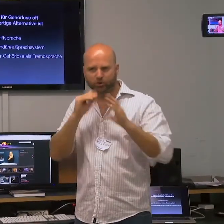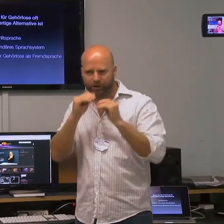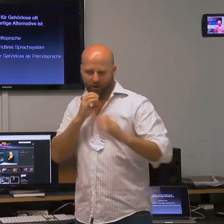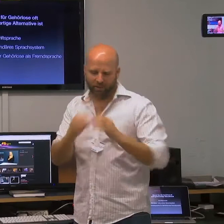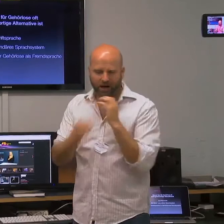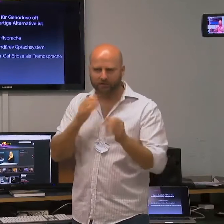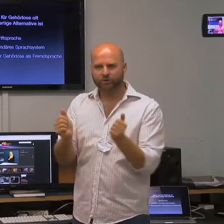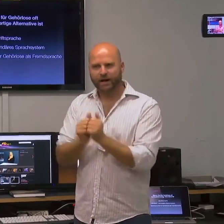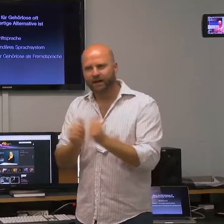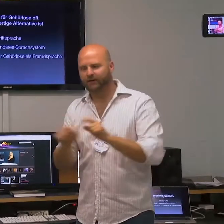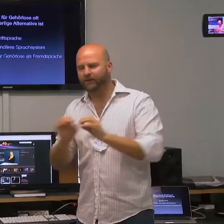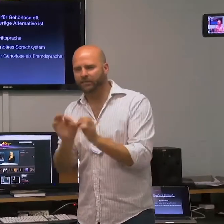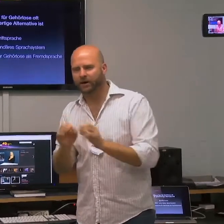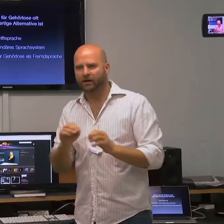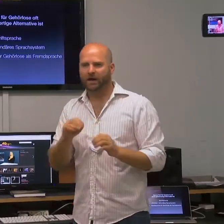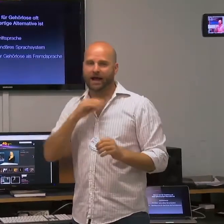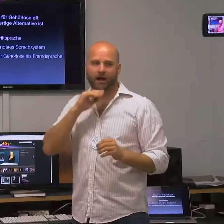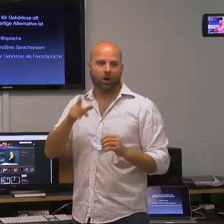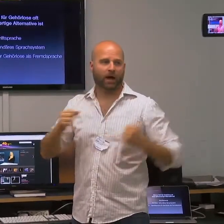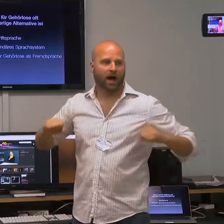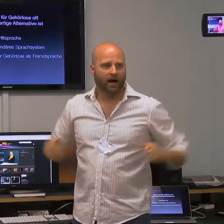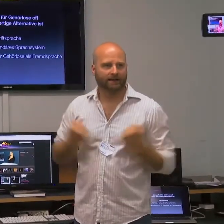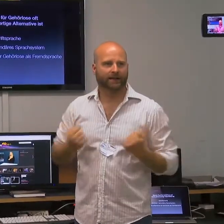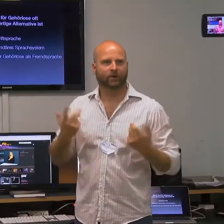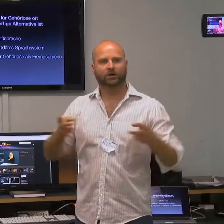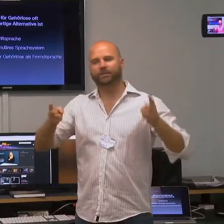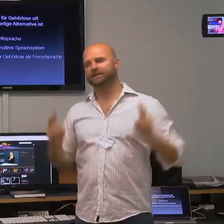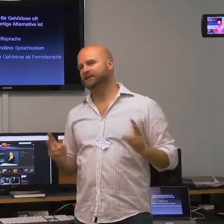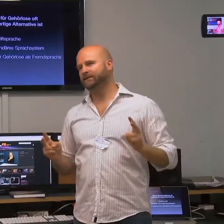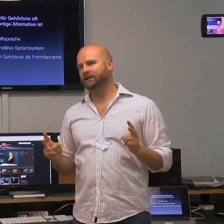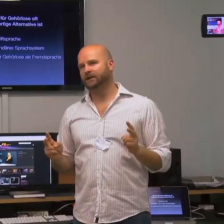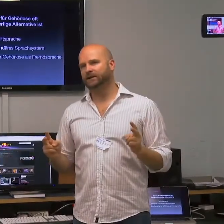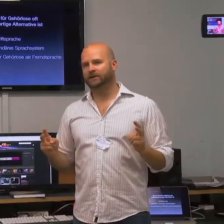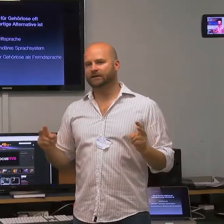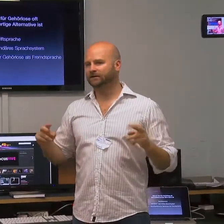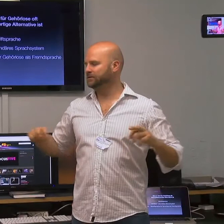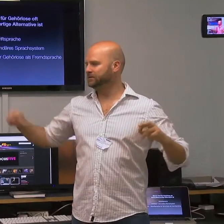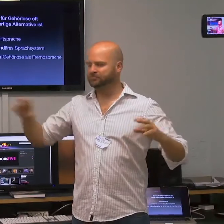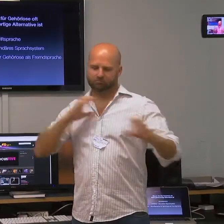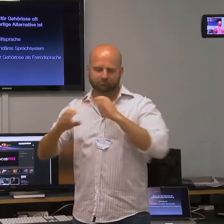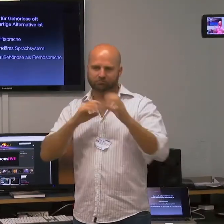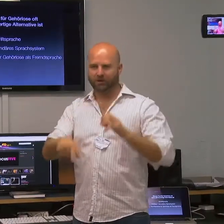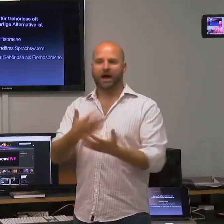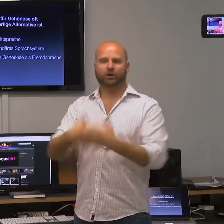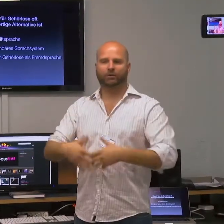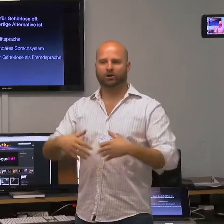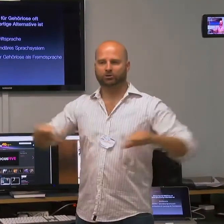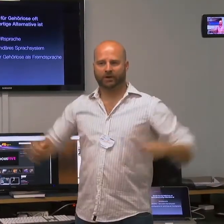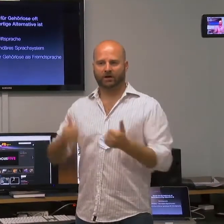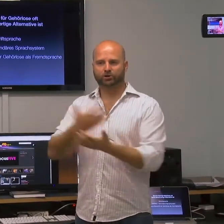ersten Tag hört ihr Kommunikation, ihr hört es mit, ihr bekommt so viele passive Informationen, was Kommunikation und